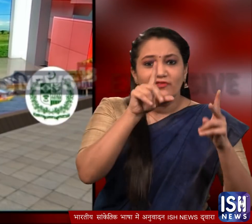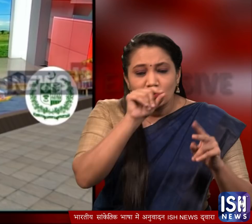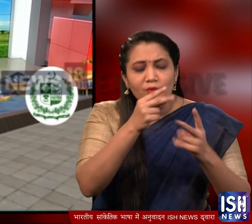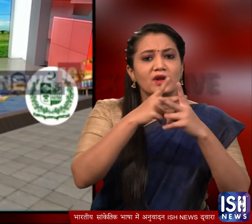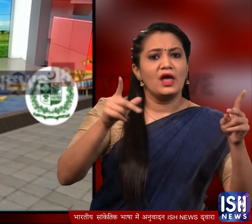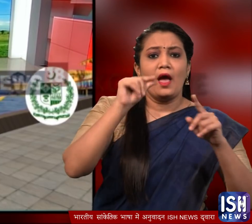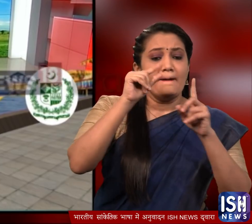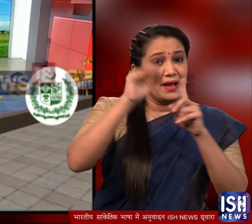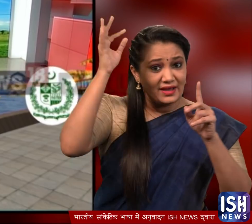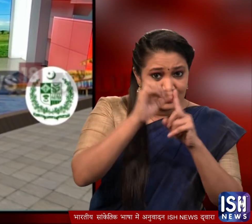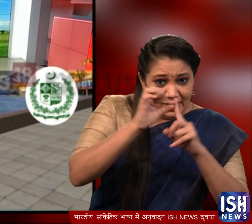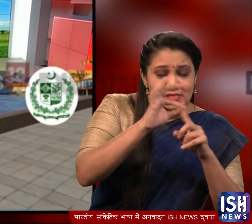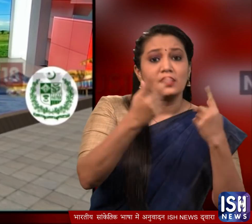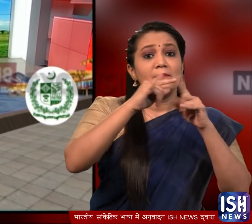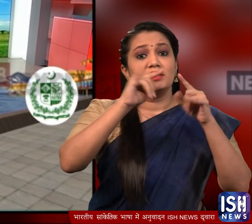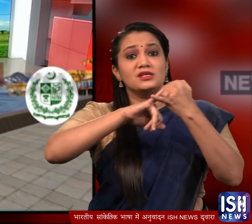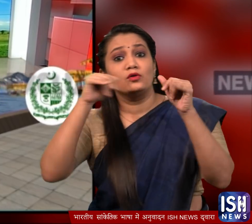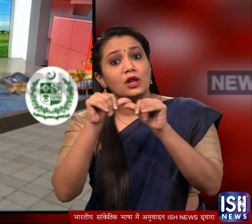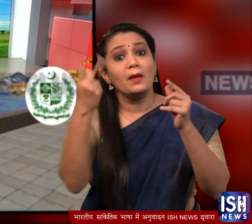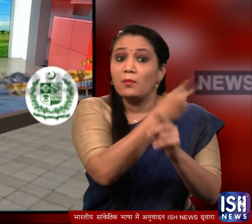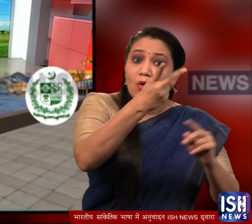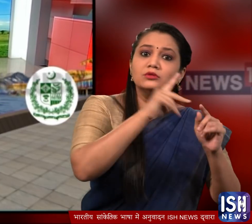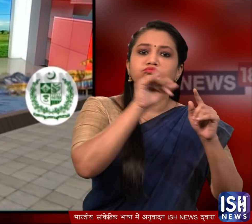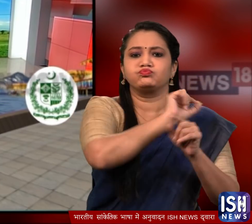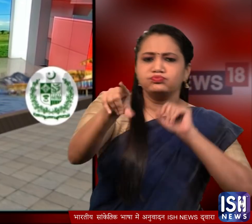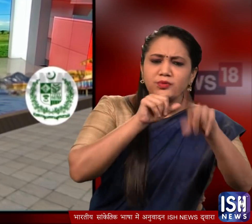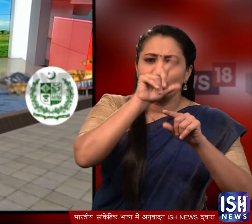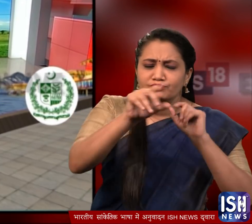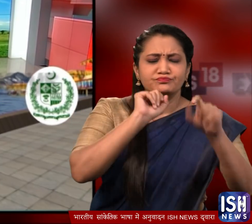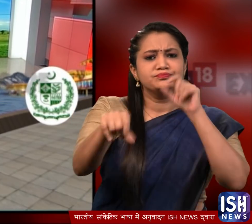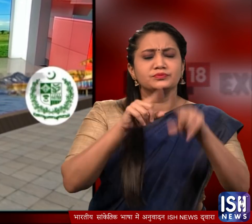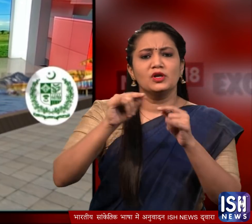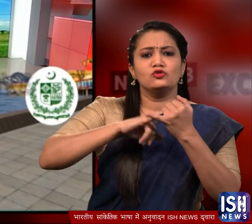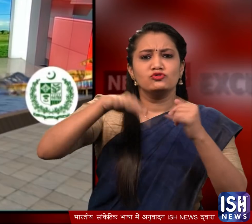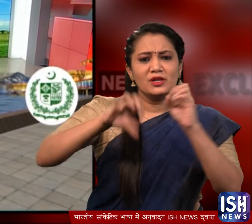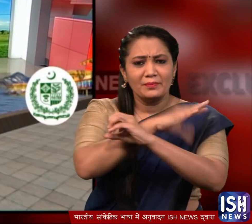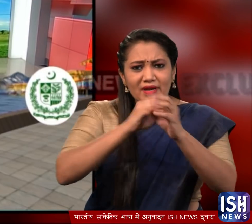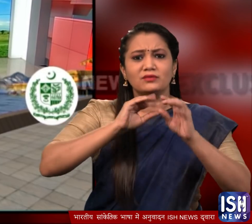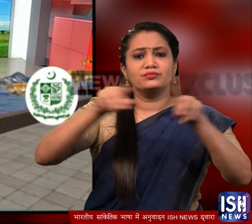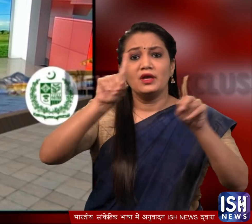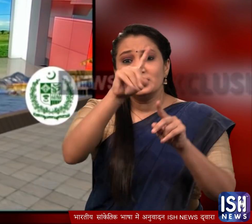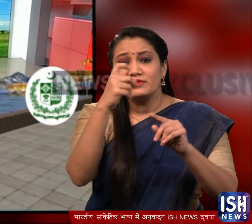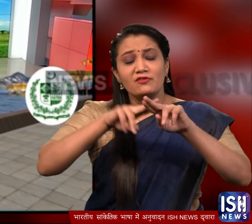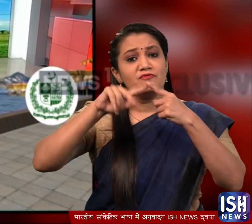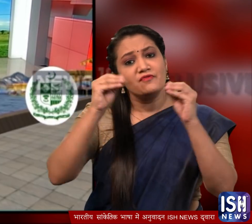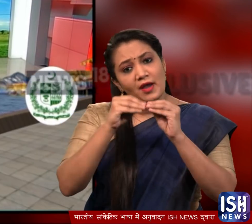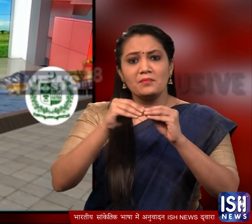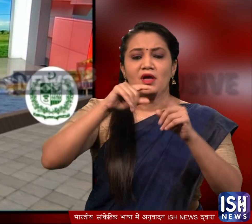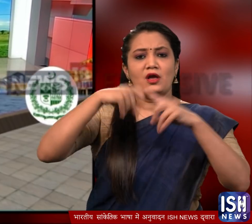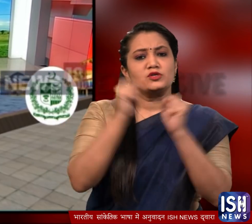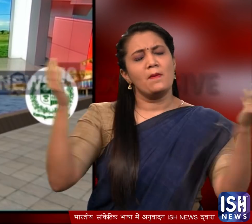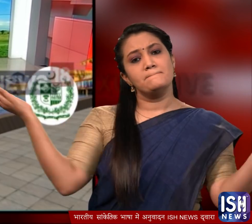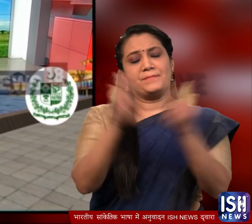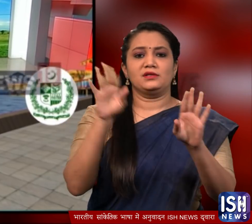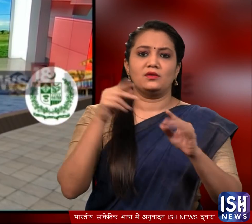जानकारी वाले ट्वीट न केवल पाकिस्तान बल्कि सऊदी अरब से भी किए जा रहे हैं। इतना ही नहीं, सोशल मीडिया के जरिए 17 फरवरी को कश्मीर बंद करने का भी अभियान